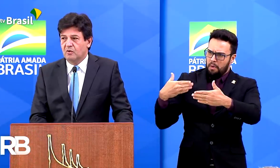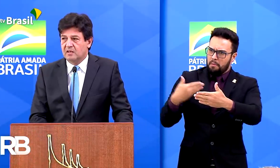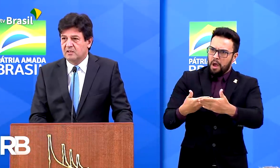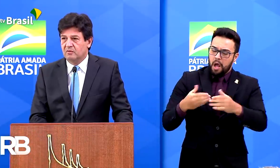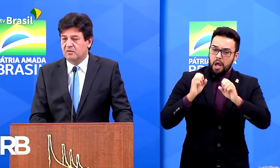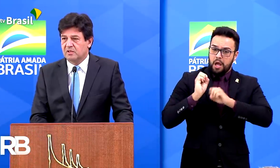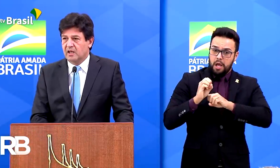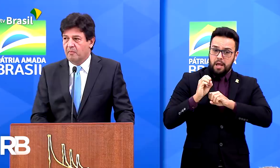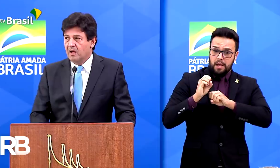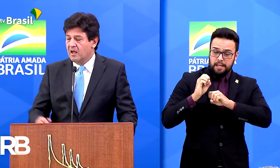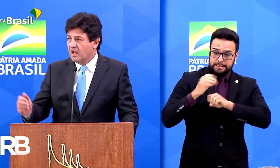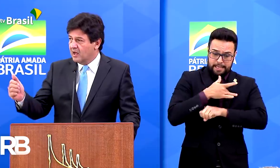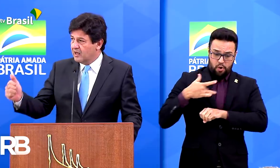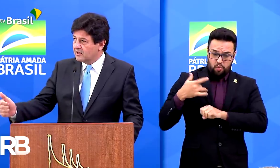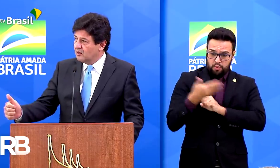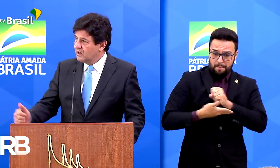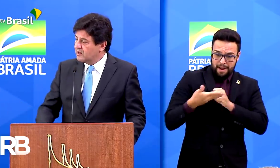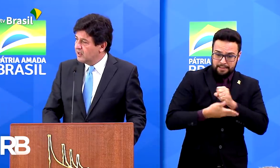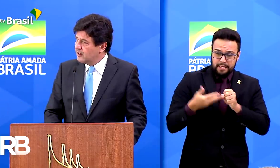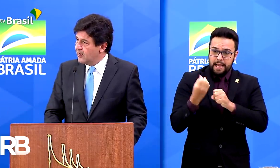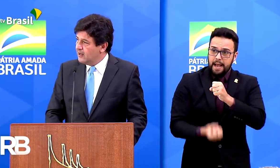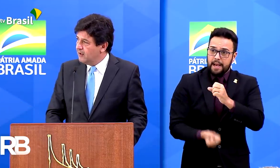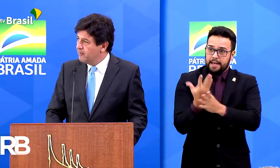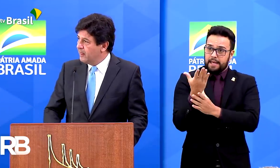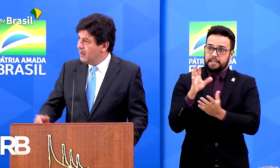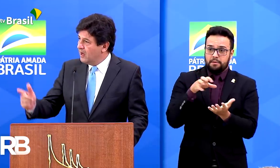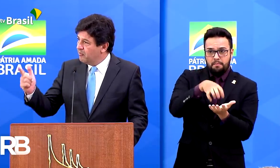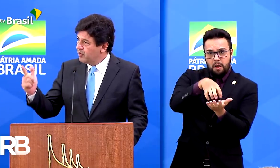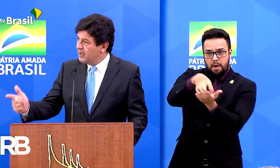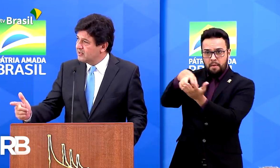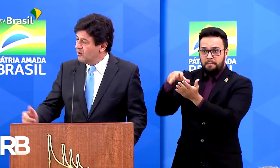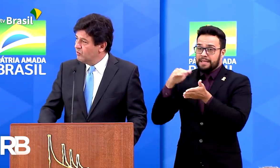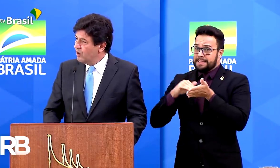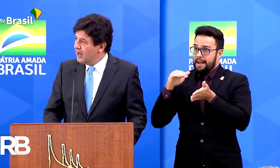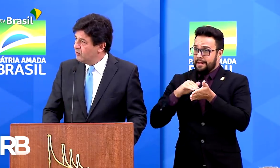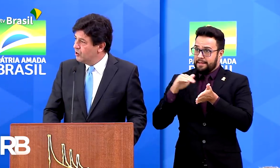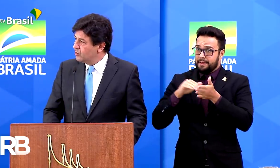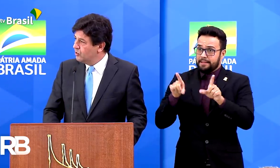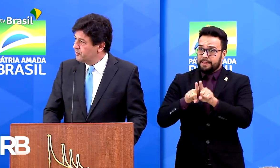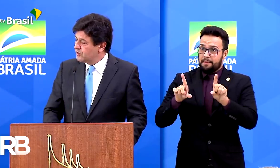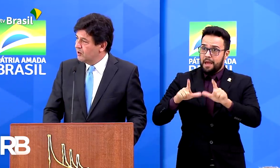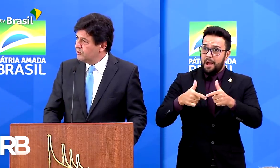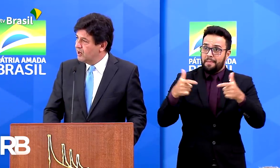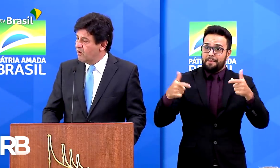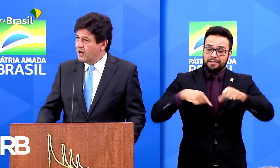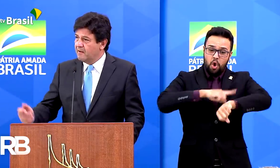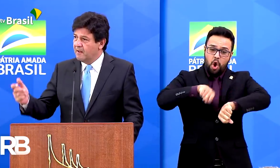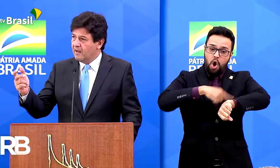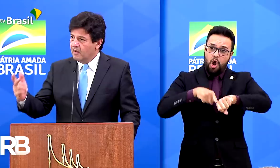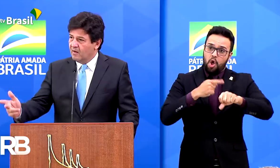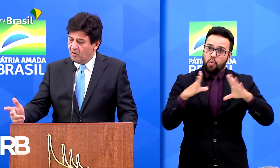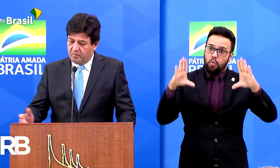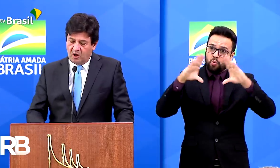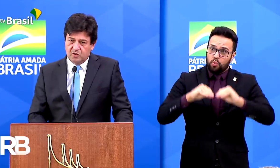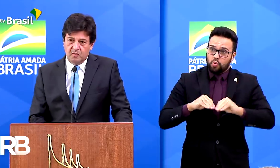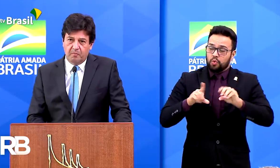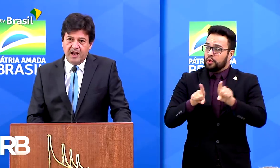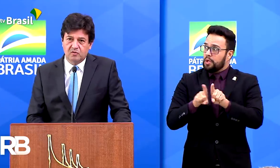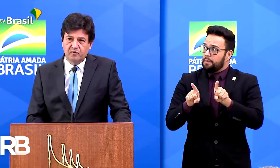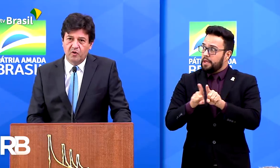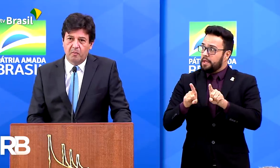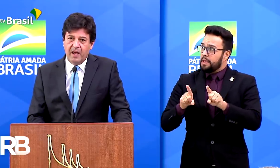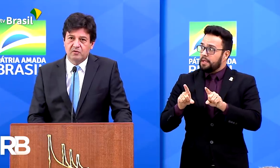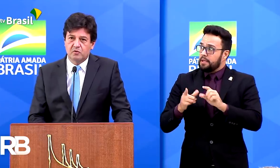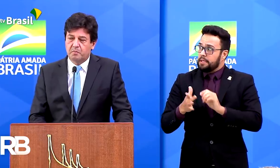de reestruturação do sistema. A criação da secretaria, a ampliação do horário noturno para o Saúde na Hora. O